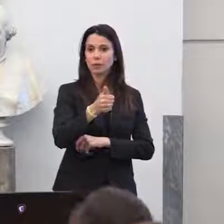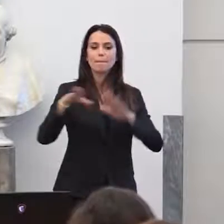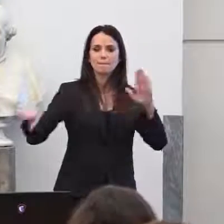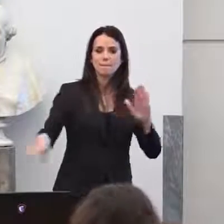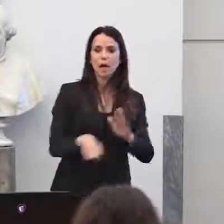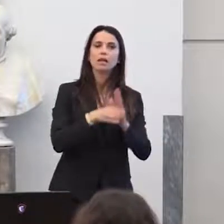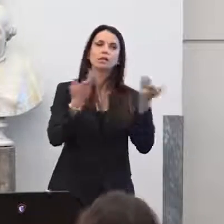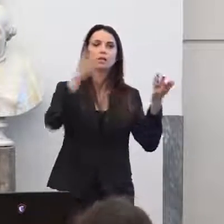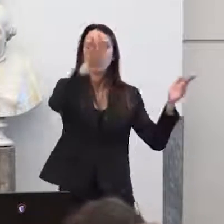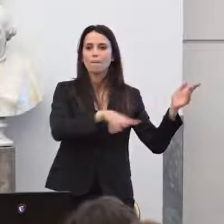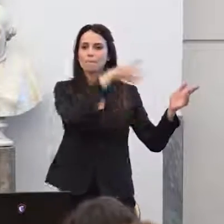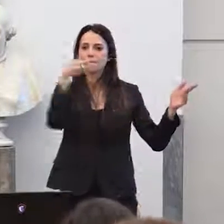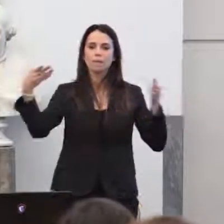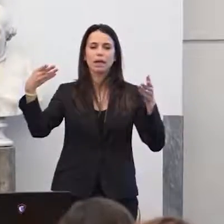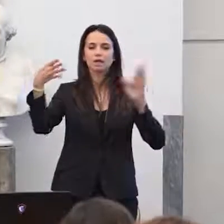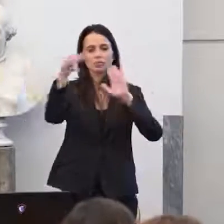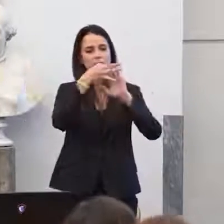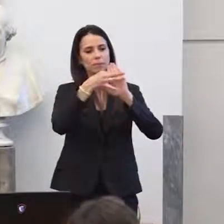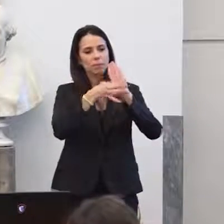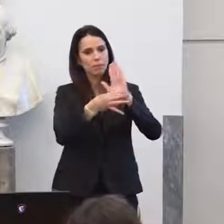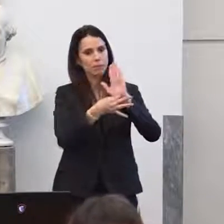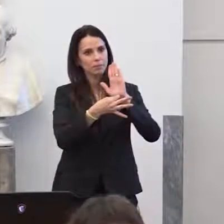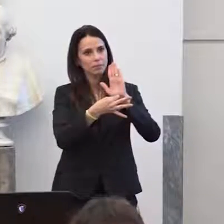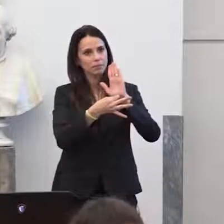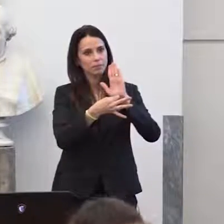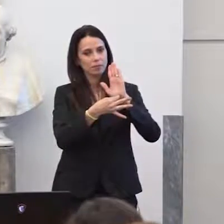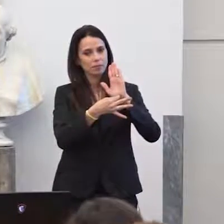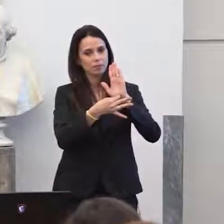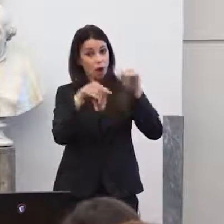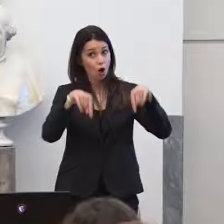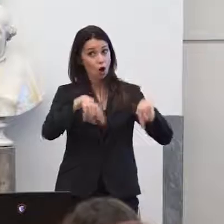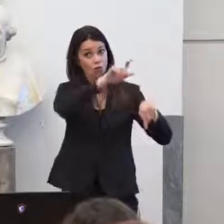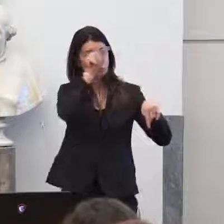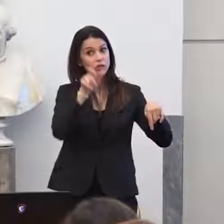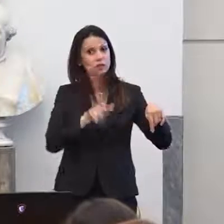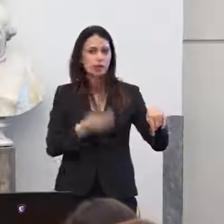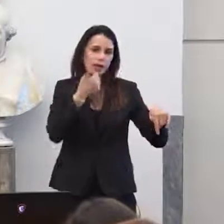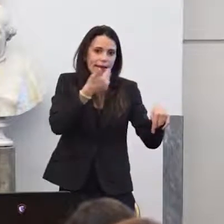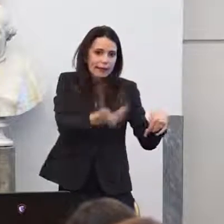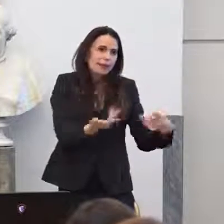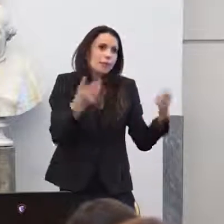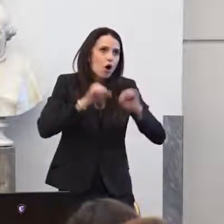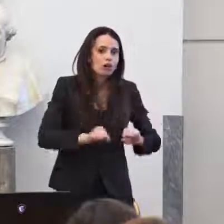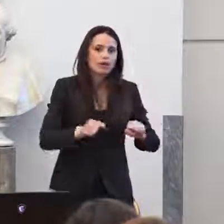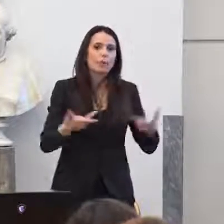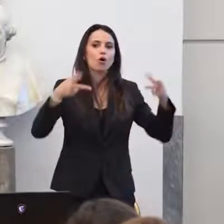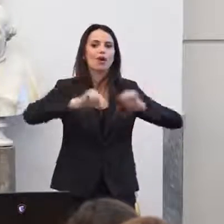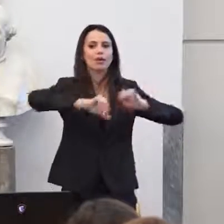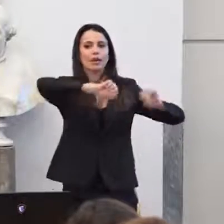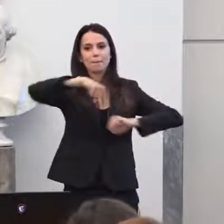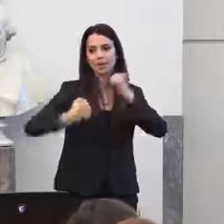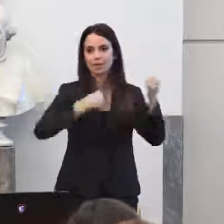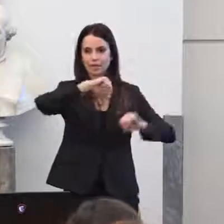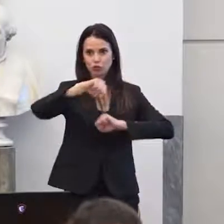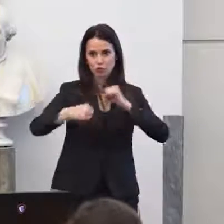piano di indirizzo, quindi l'attività per la quale oggi in Italia si fa riabilitazione. E come vedete c'è un'attività di